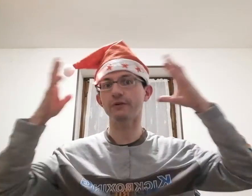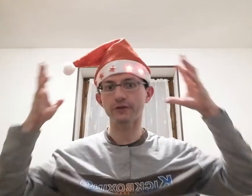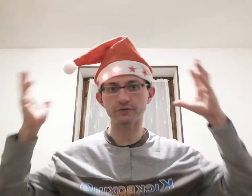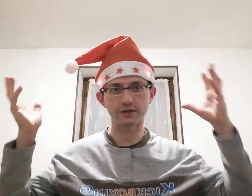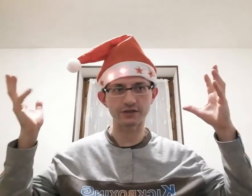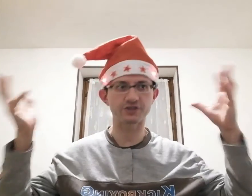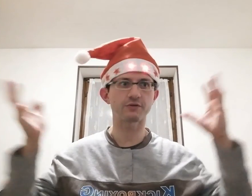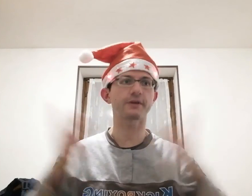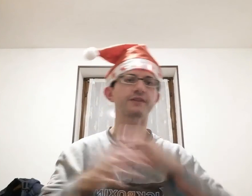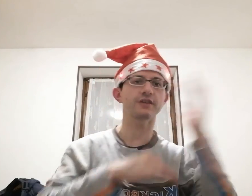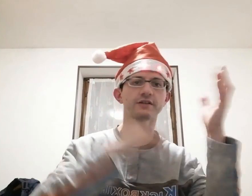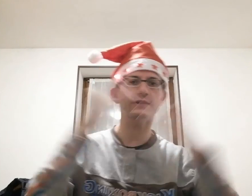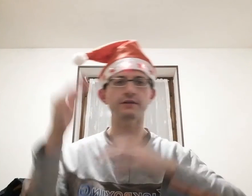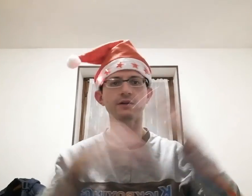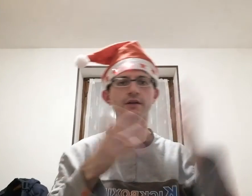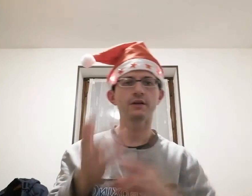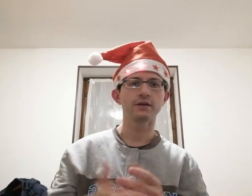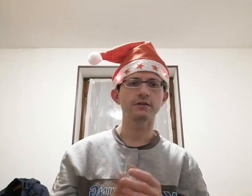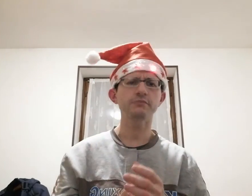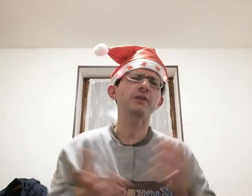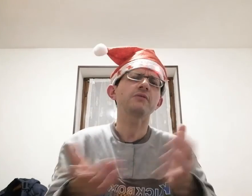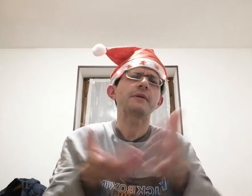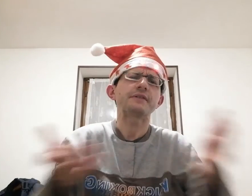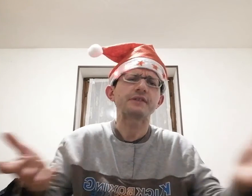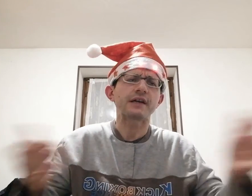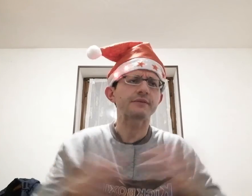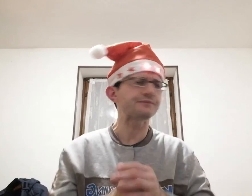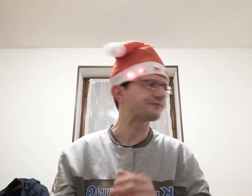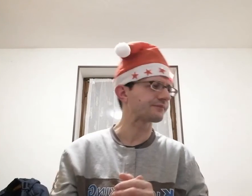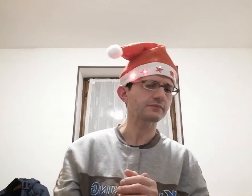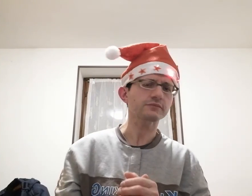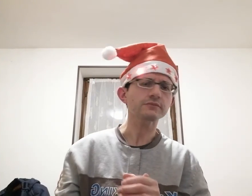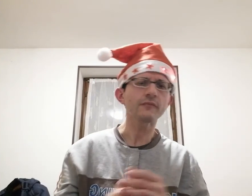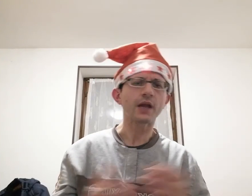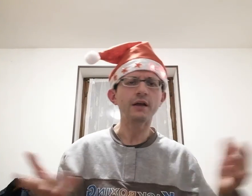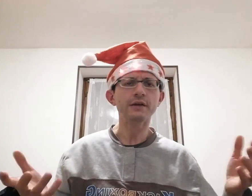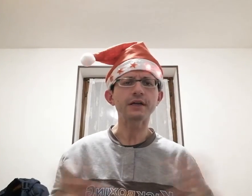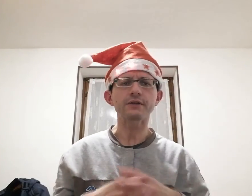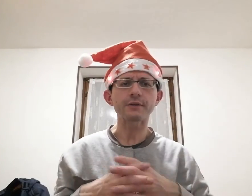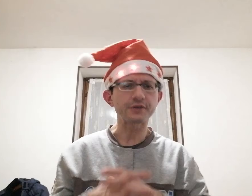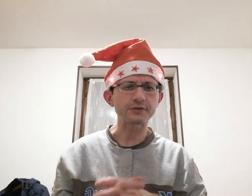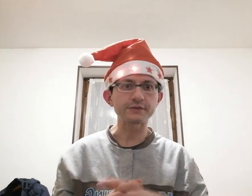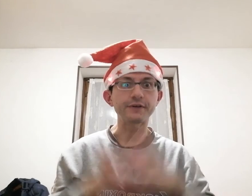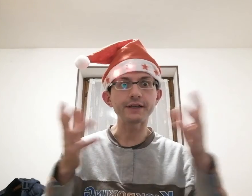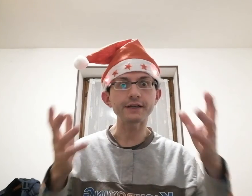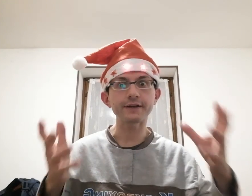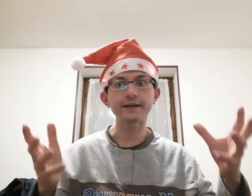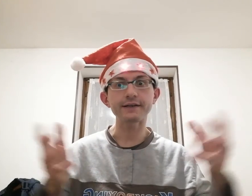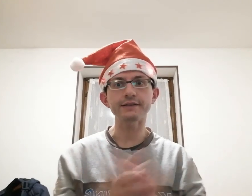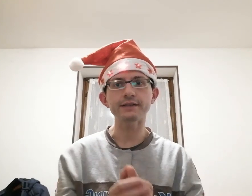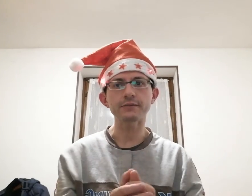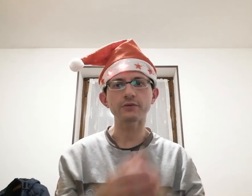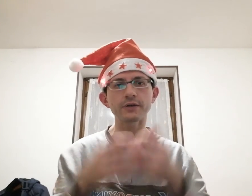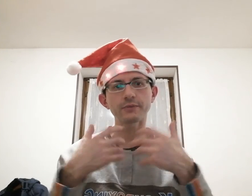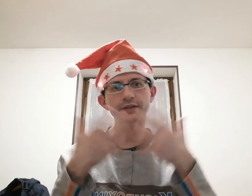lavorato tantissimo, perché sono state però vabbè, ci sta, certo hai bisogno di vere vacanze, ma come